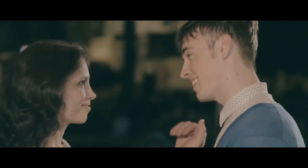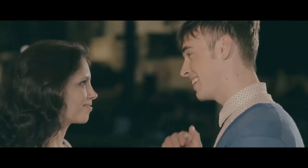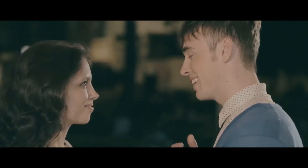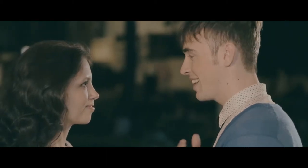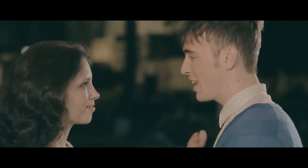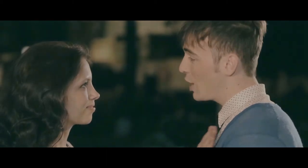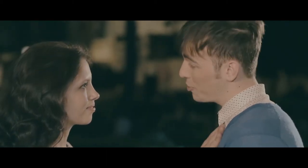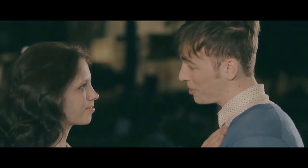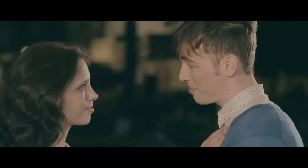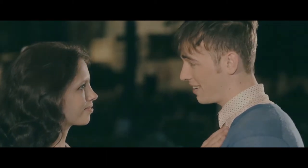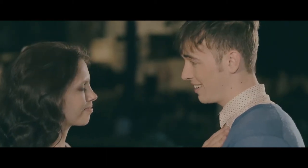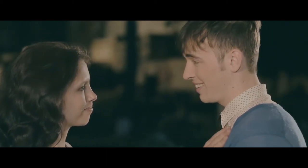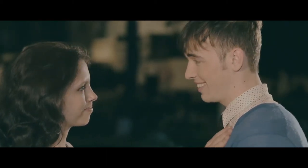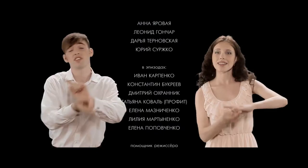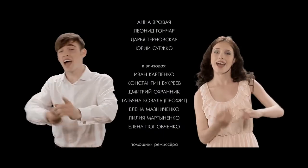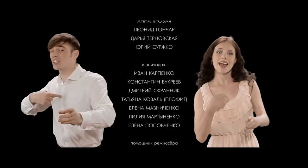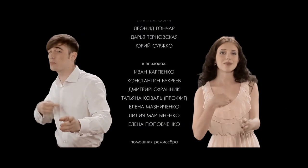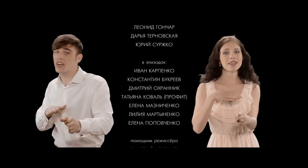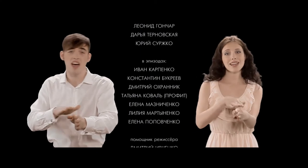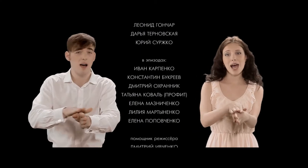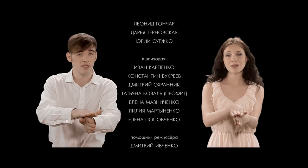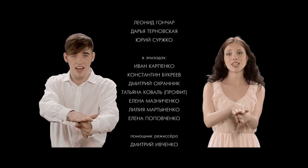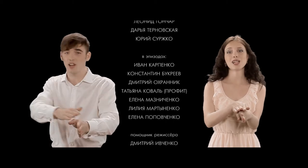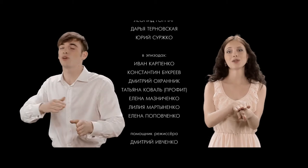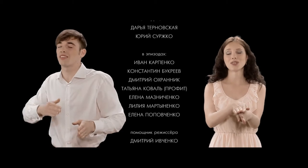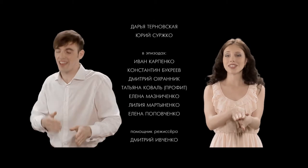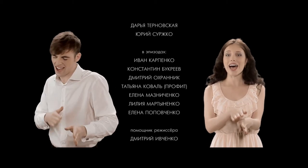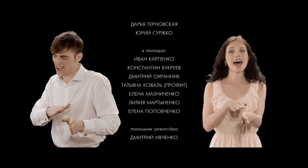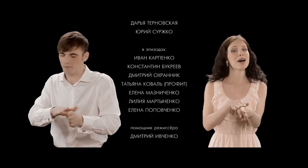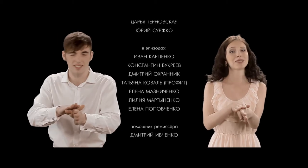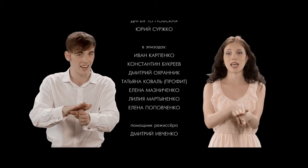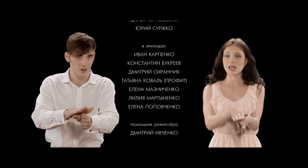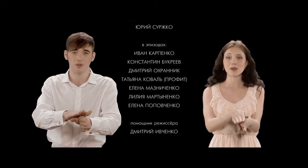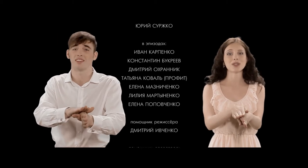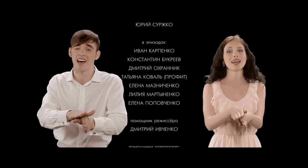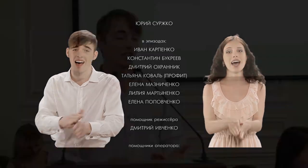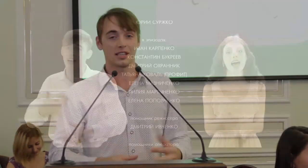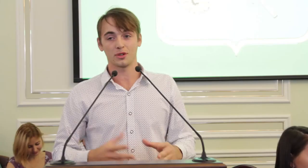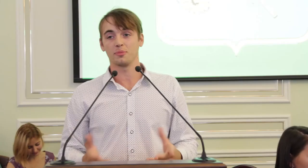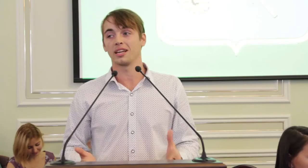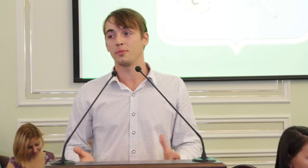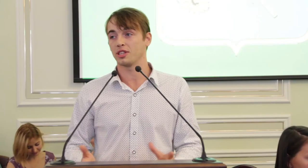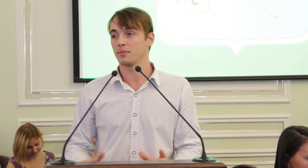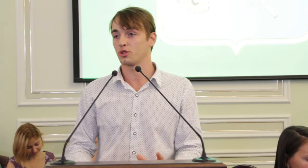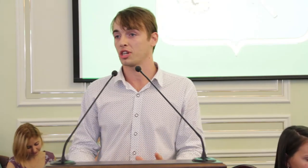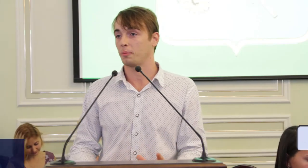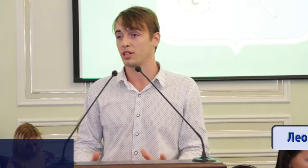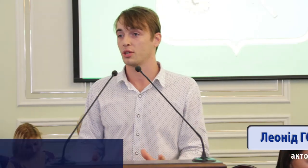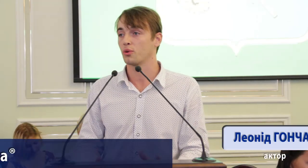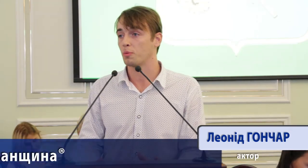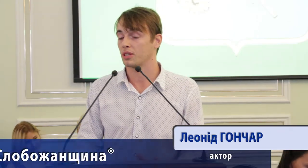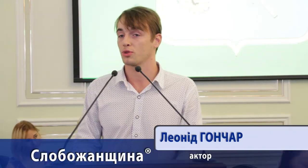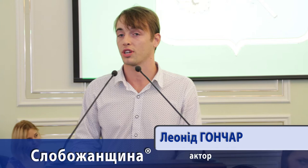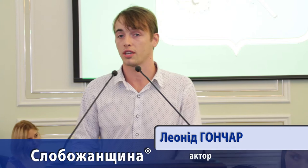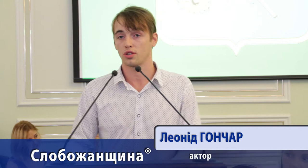володіли жестовою мовою для людей з вадами слуху. А завдяки зйомкам у фільмі навіть навчились співати мовою жестів. Для того, щоб наработати немножечко